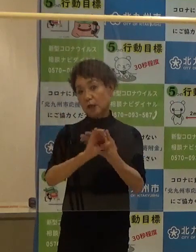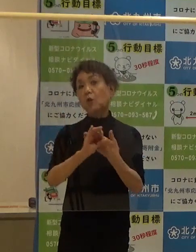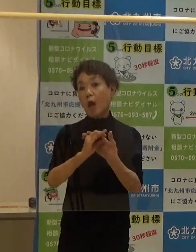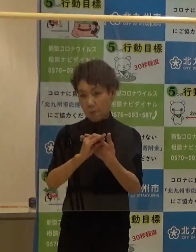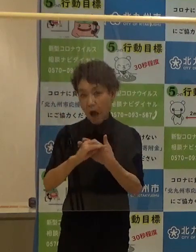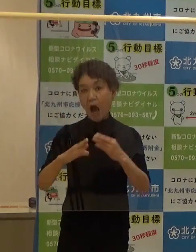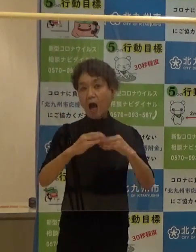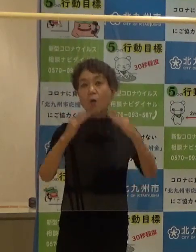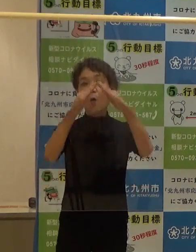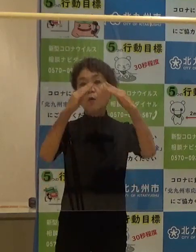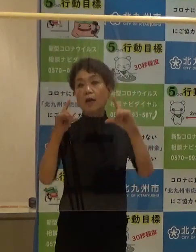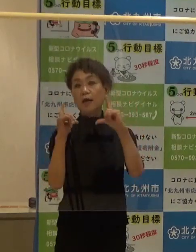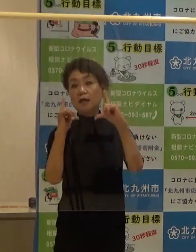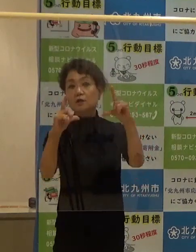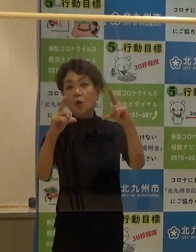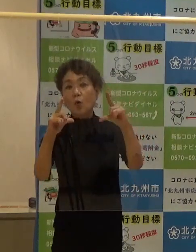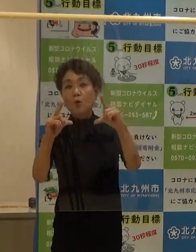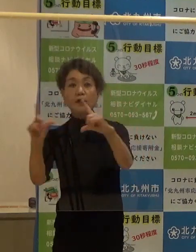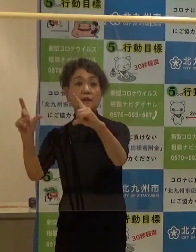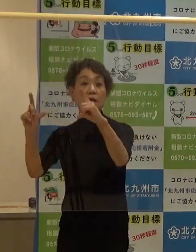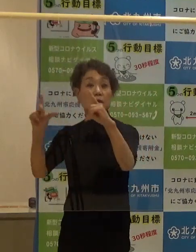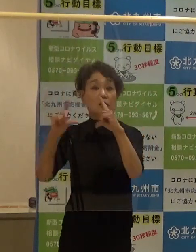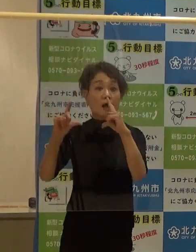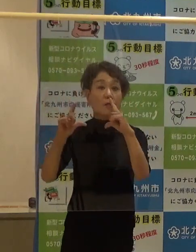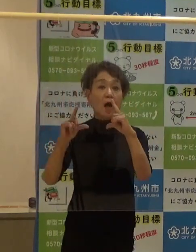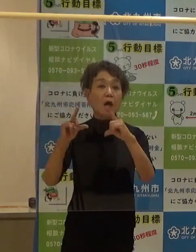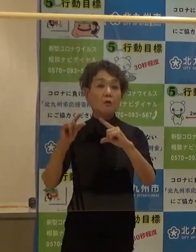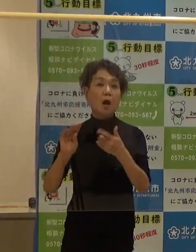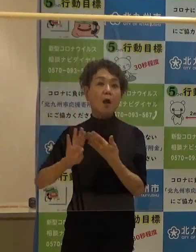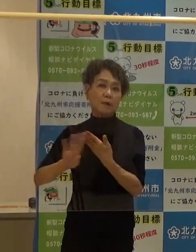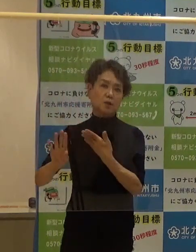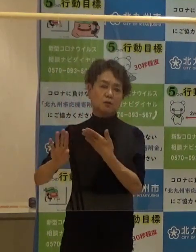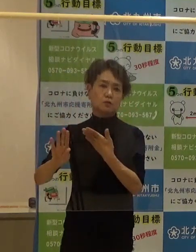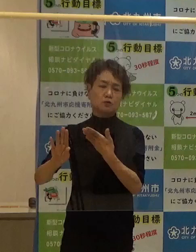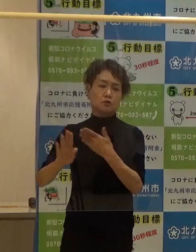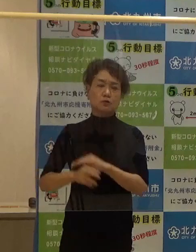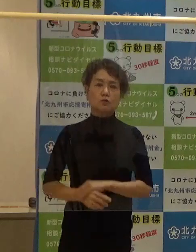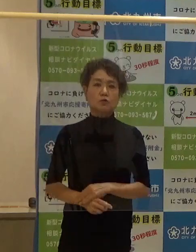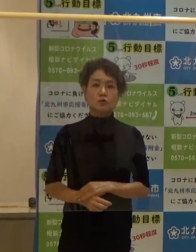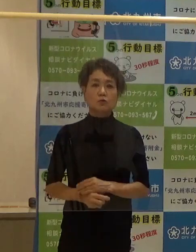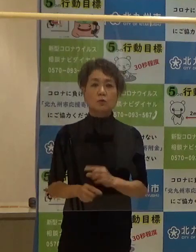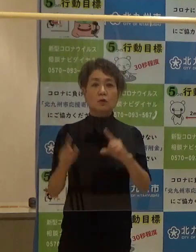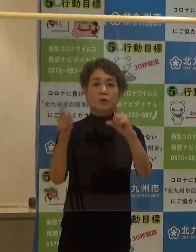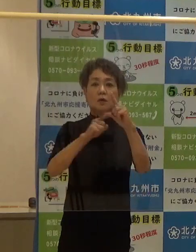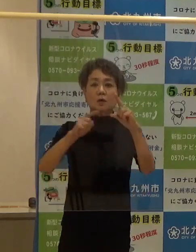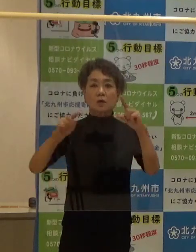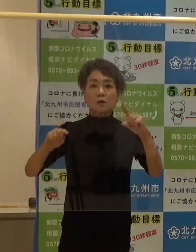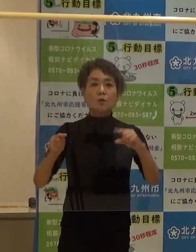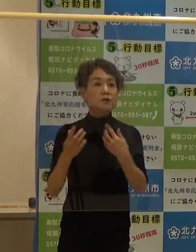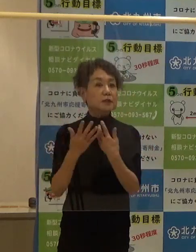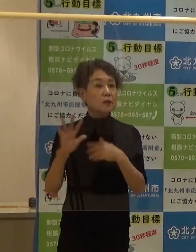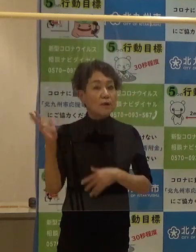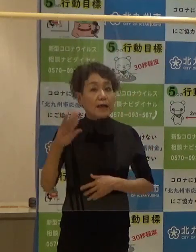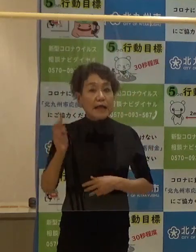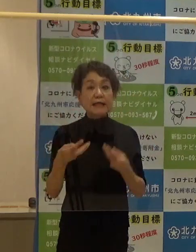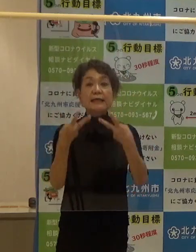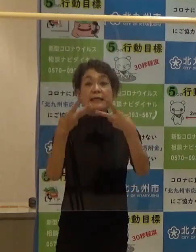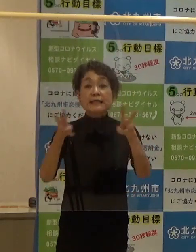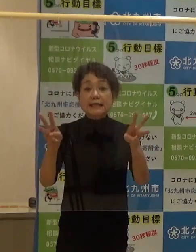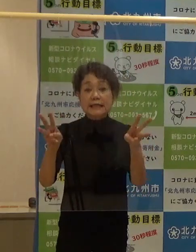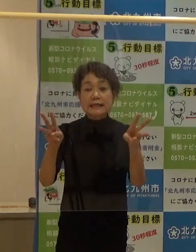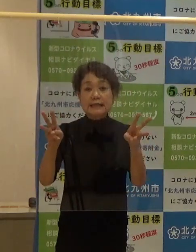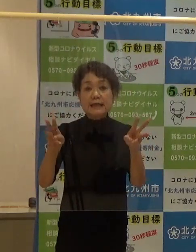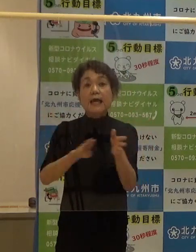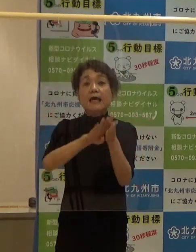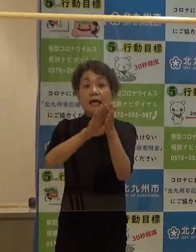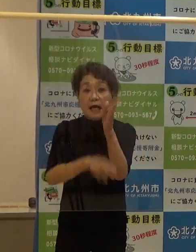答弁で大臣から出れば話は別なんですが、非公式なこれまでのやり取りにおきましてですね、あれは解除